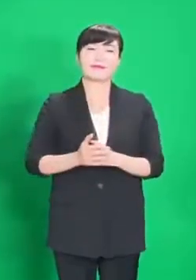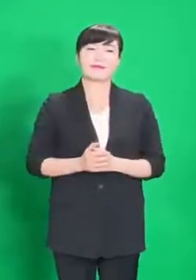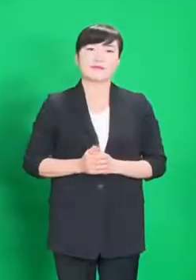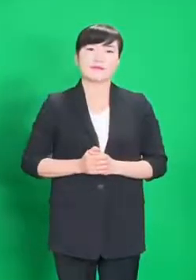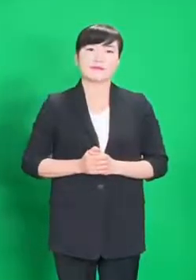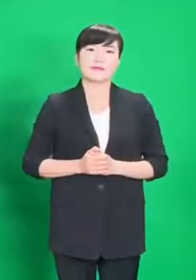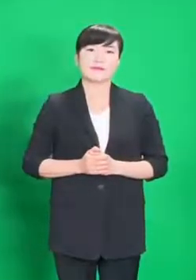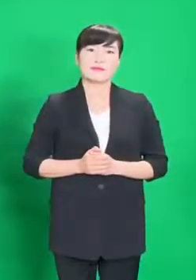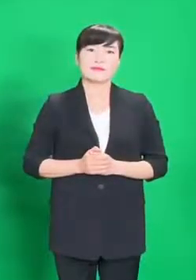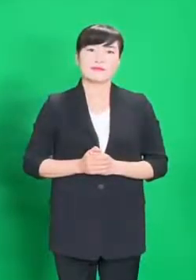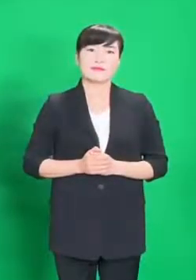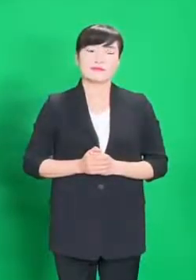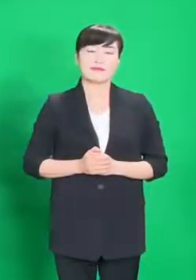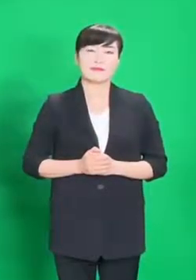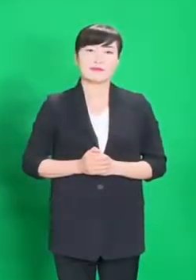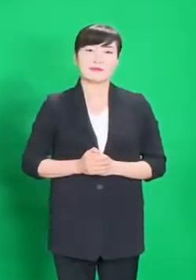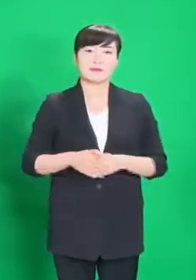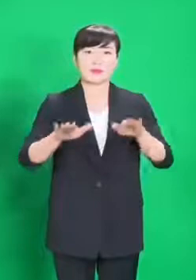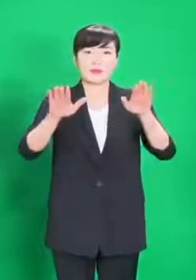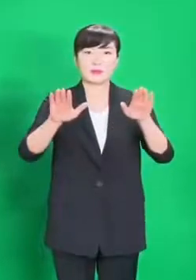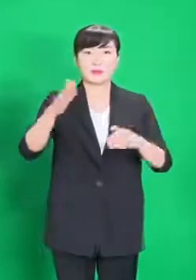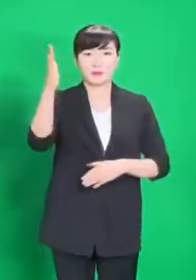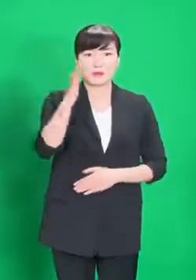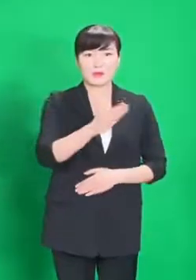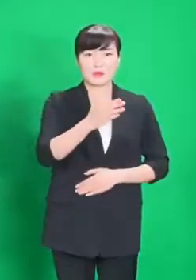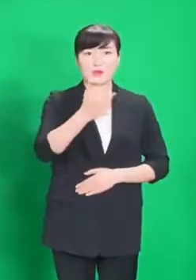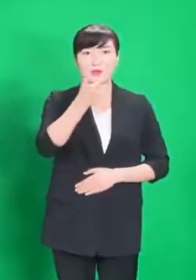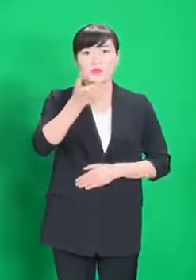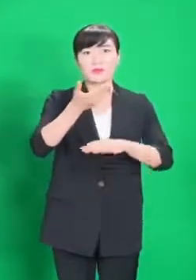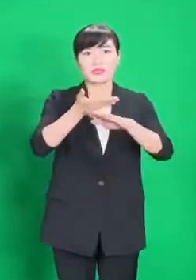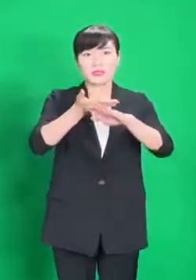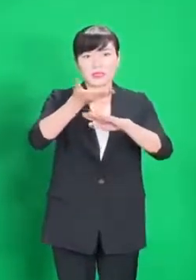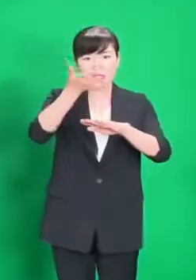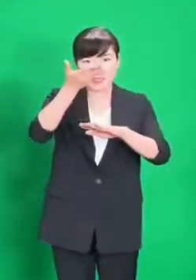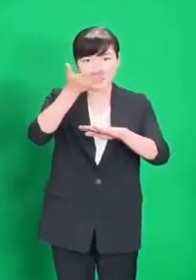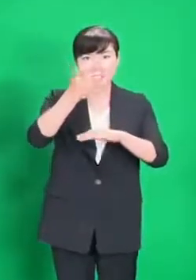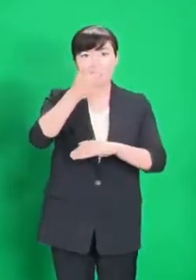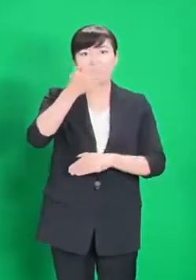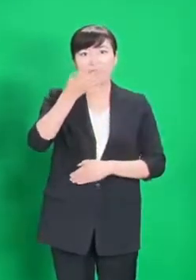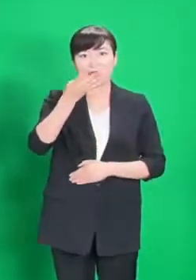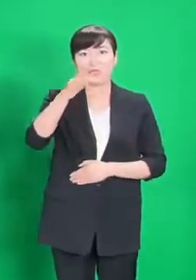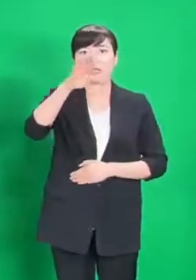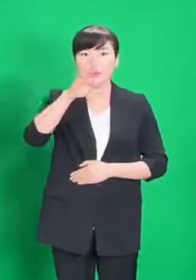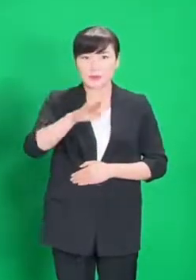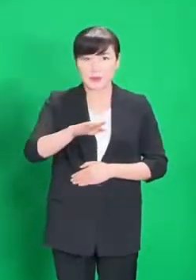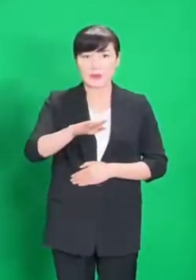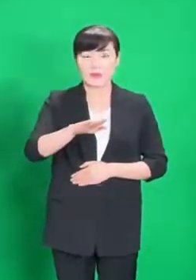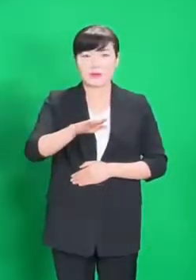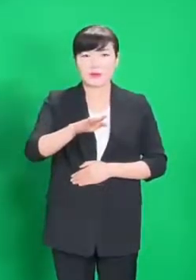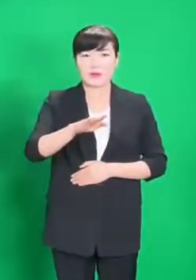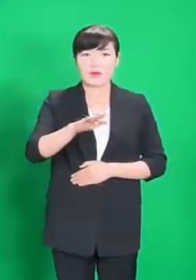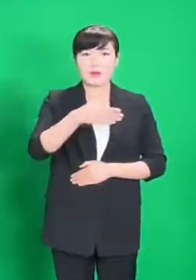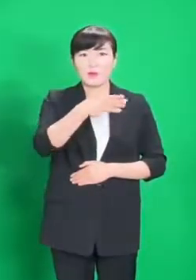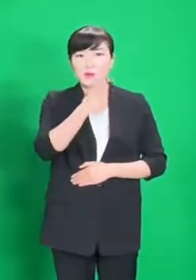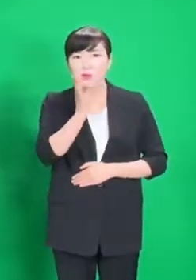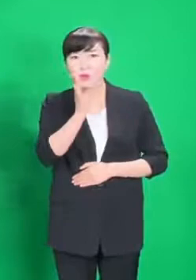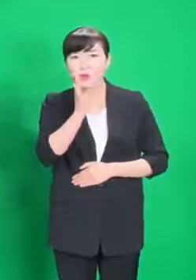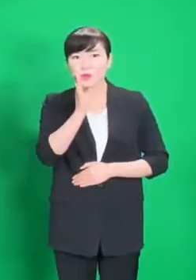감사드립니다. 이번 달부터는 60세 이상 74세 미만